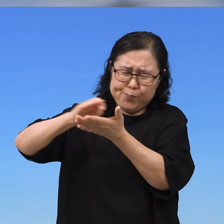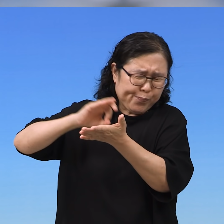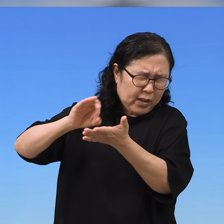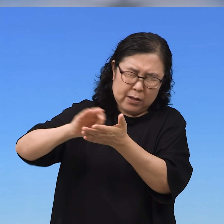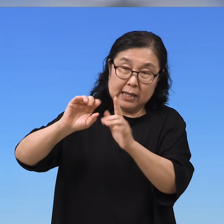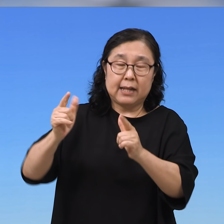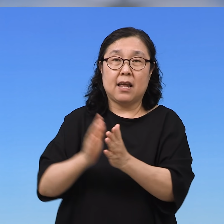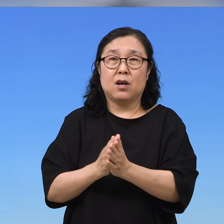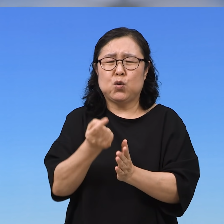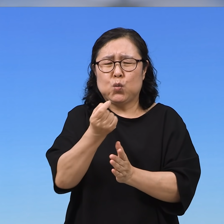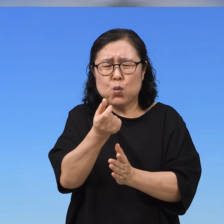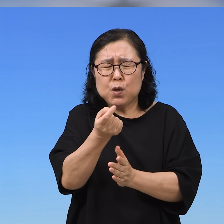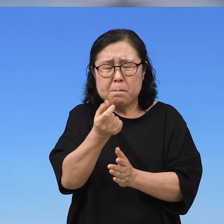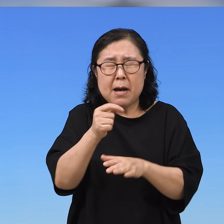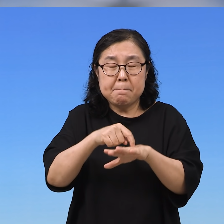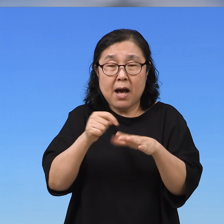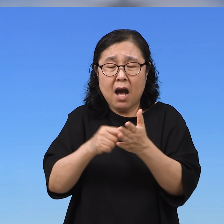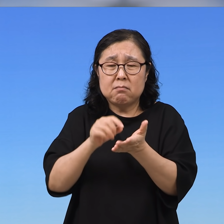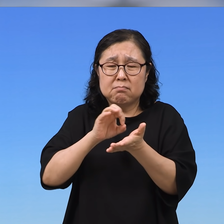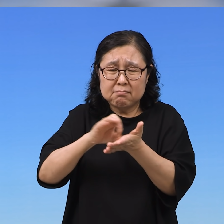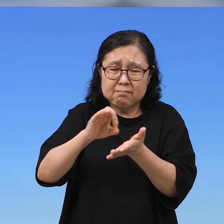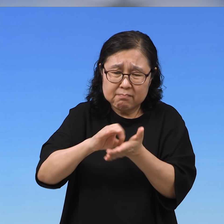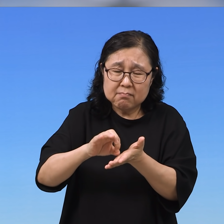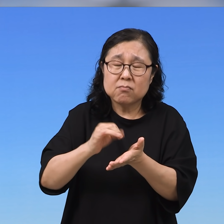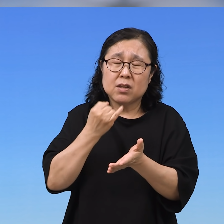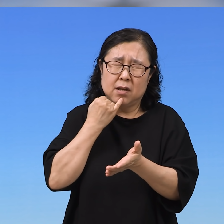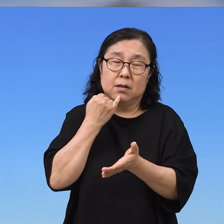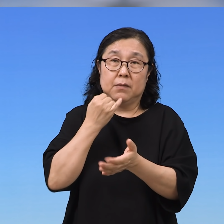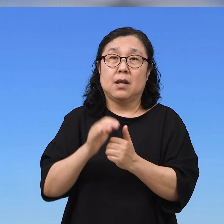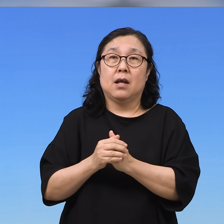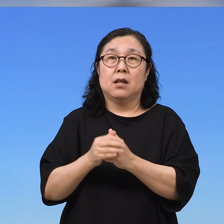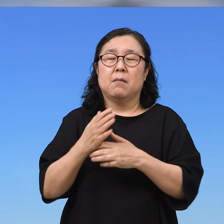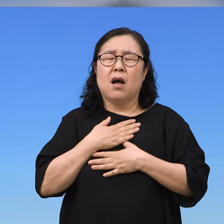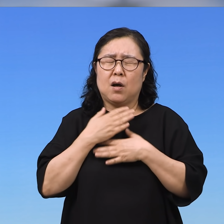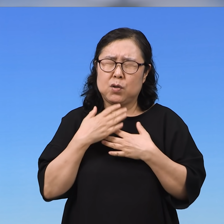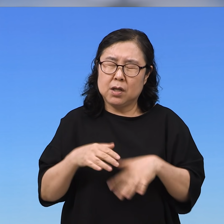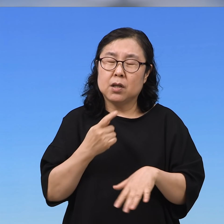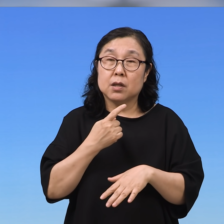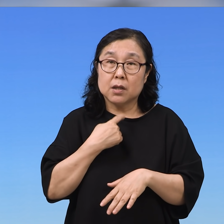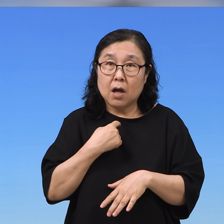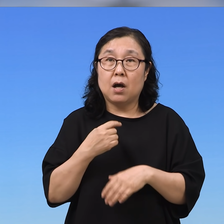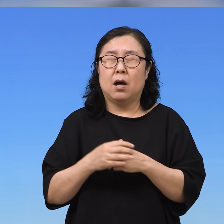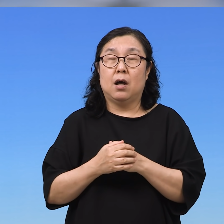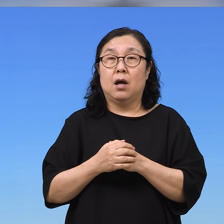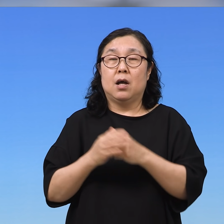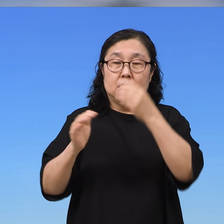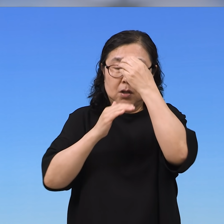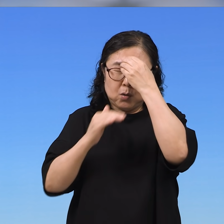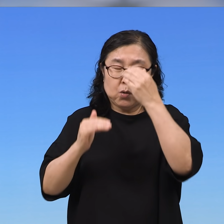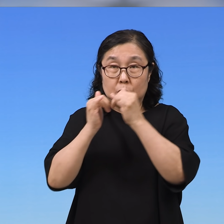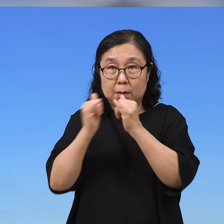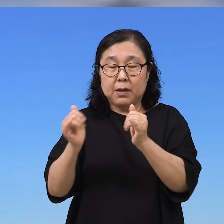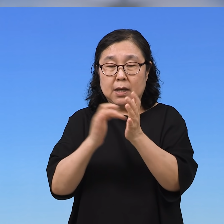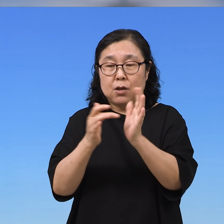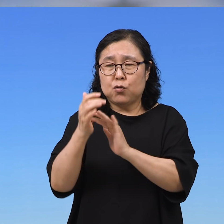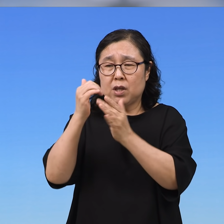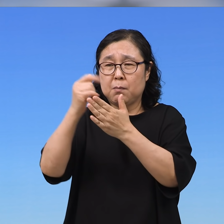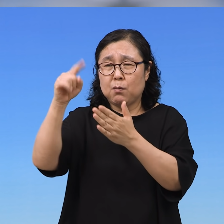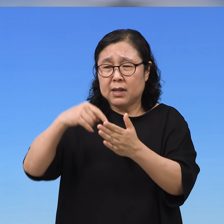아닙니다. 조금만 마음을 쓰면, 아까 너무 지쳐있던 그 성도님이 예수님이 다녀간 것